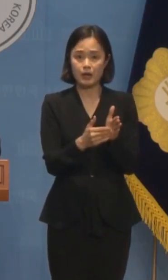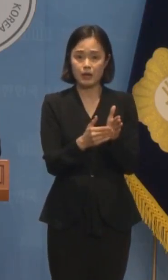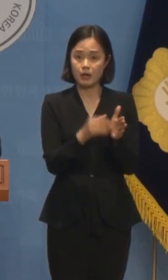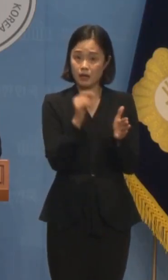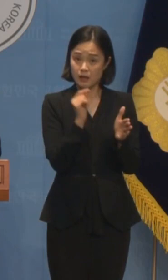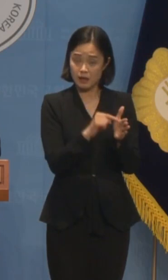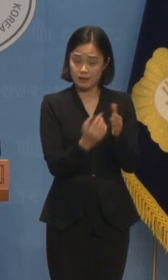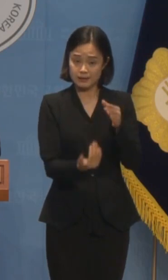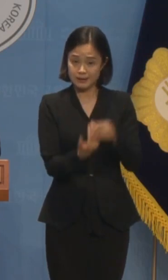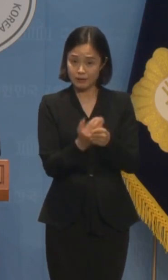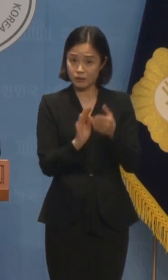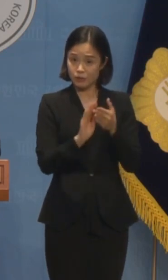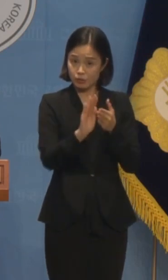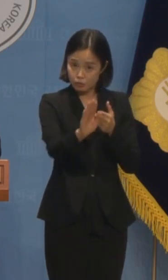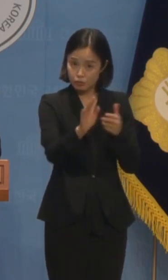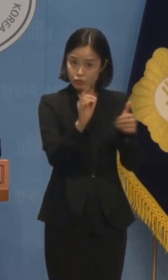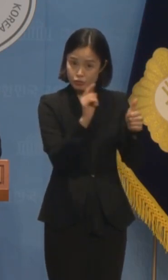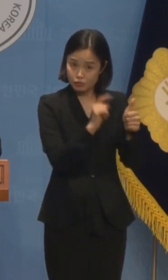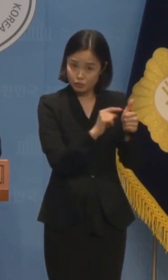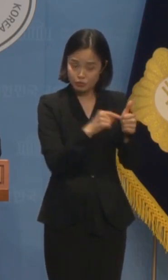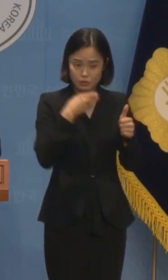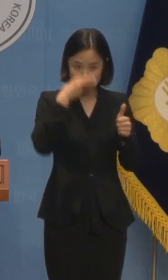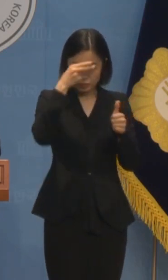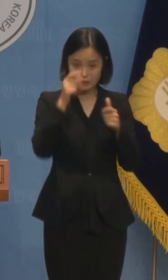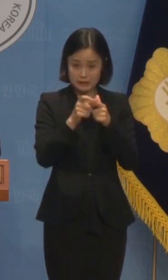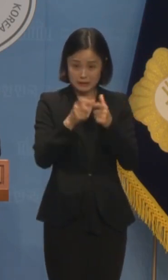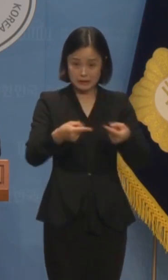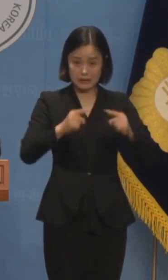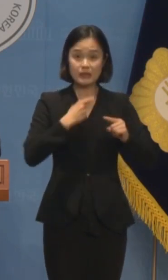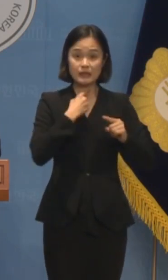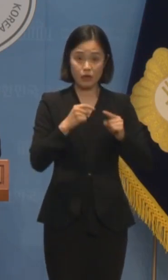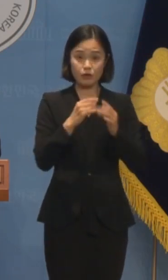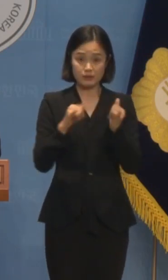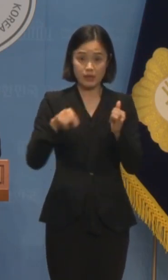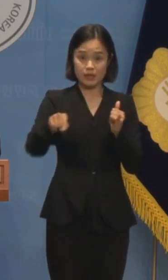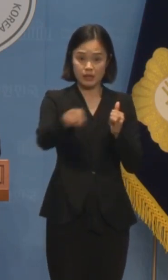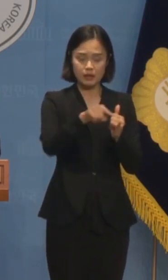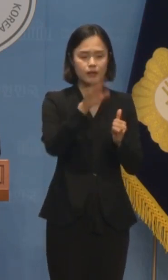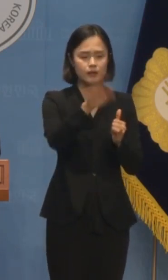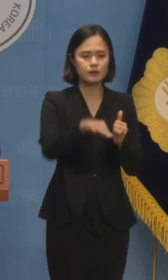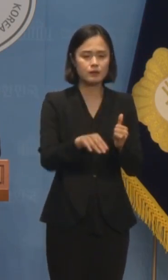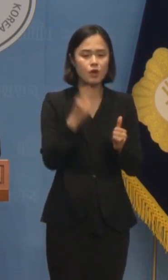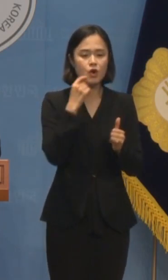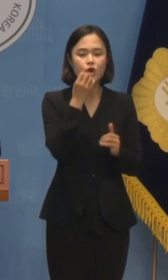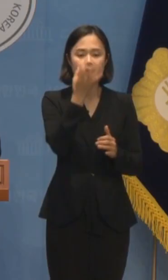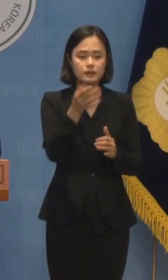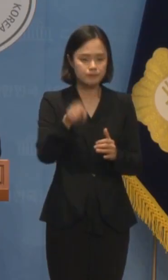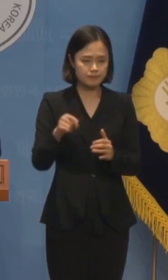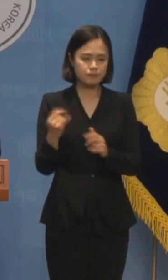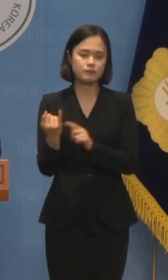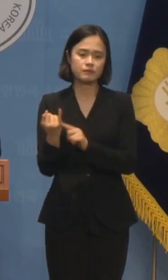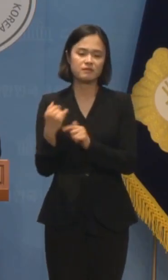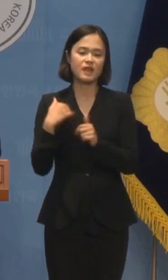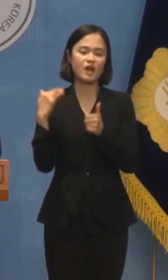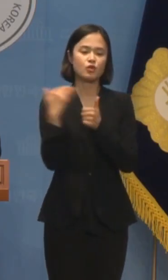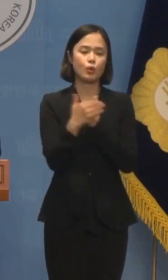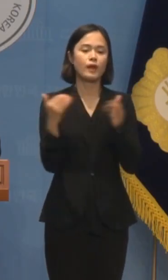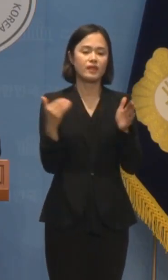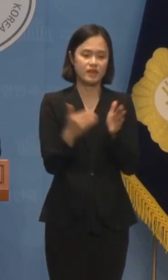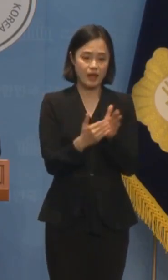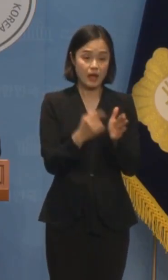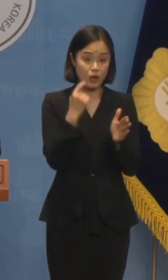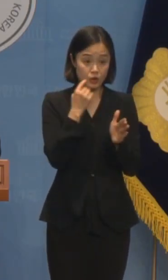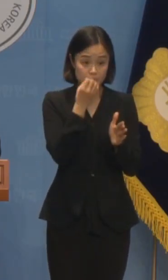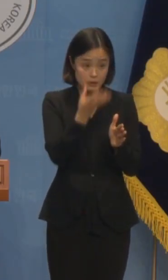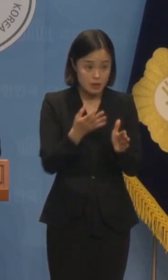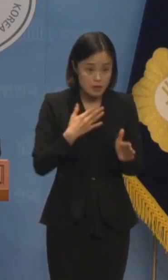참석했던 간부들에게 피해자가 술에 취해 유혹했다는 답변을 하도록 2차 가해까지